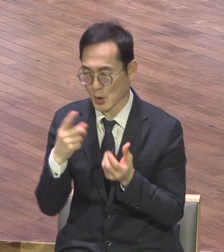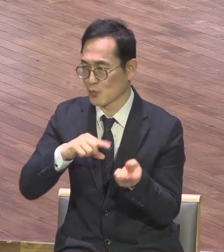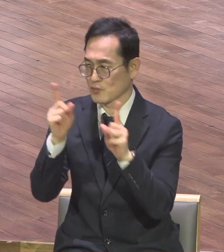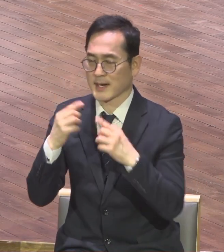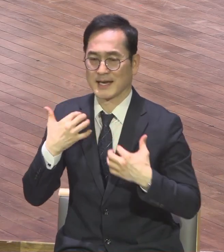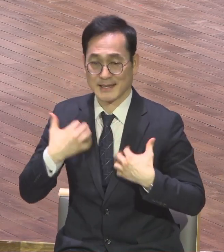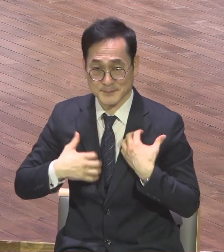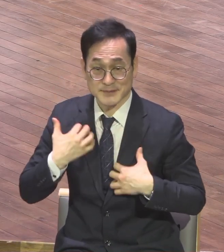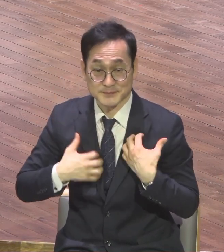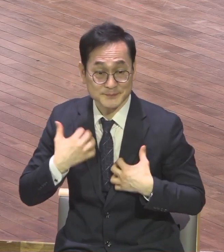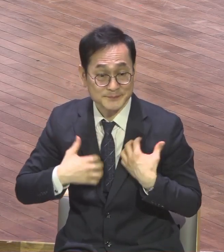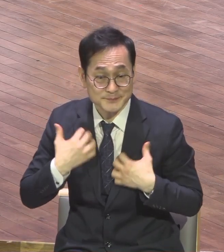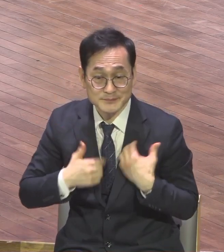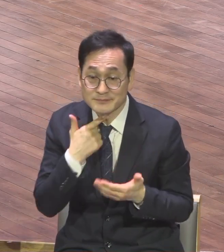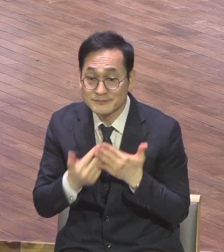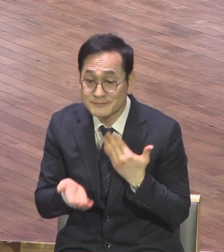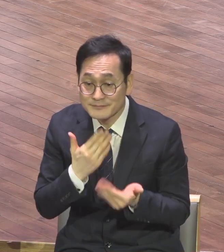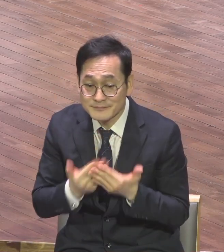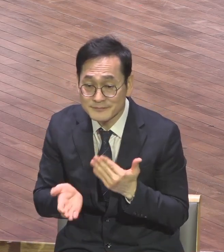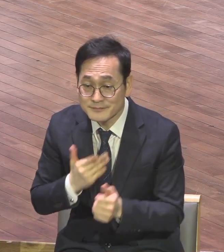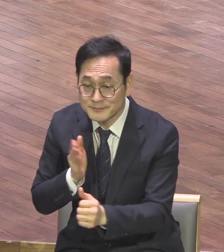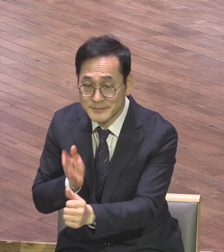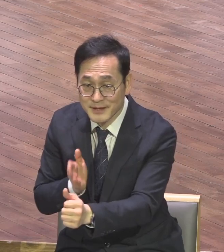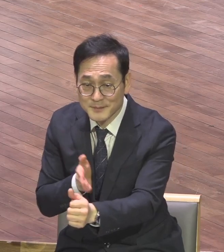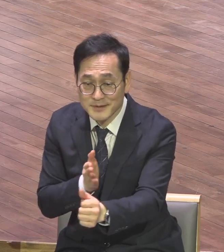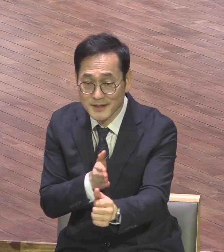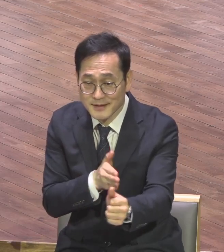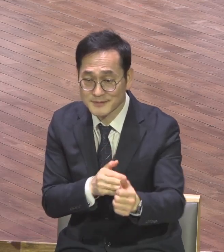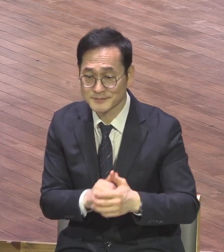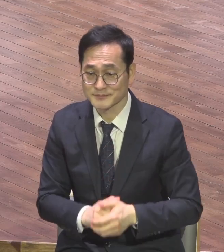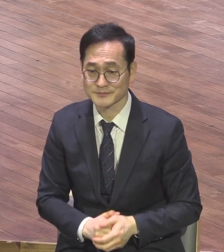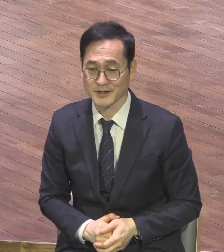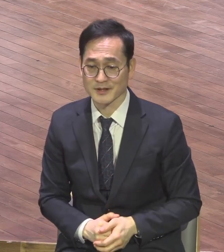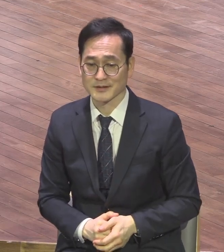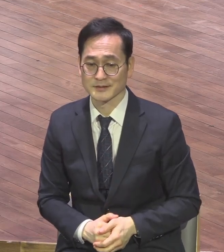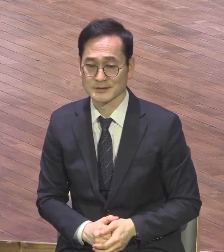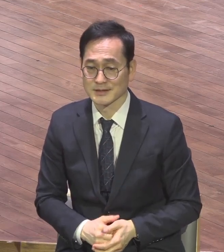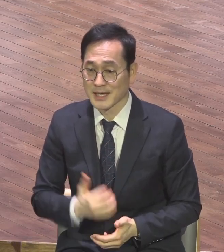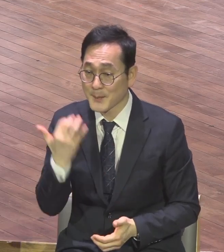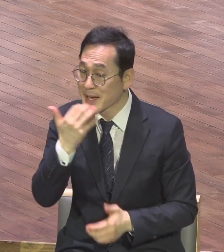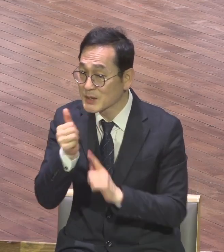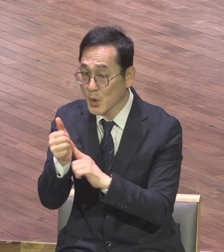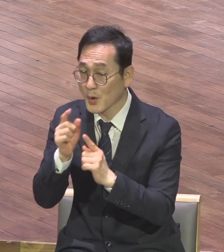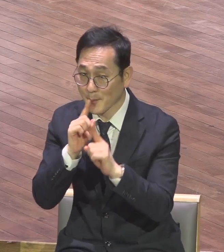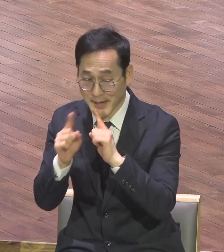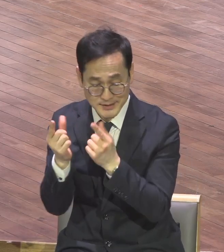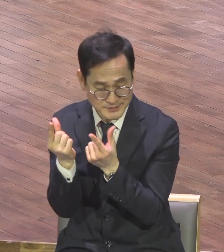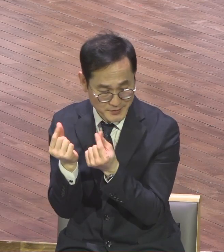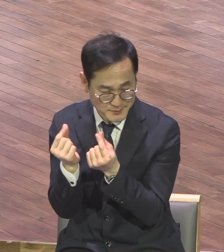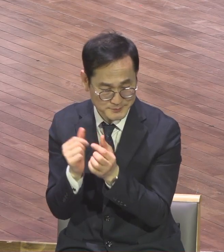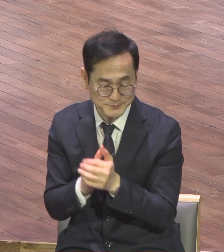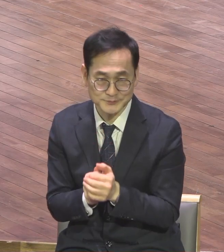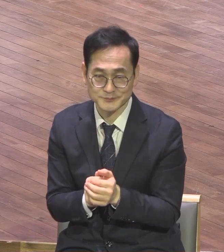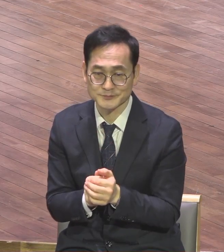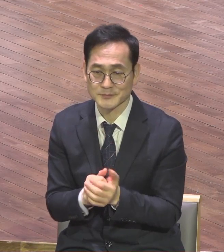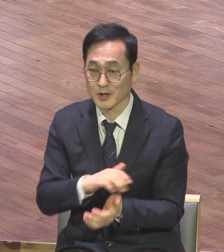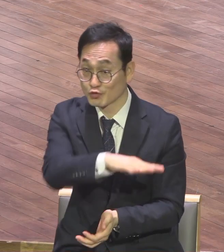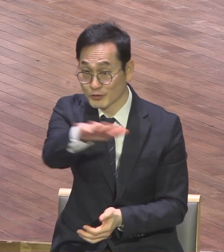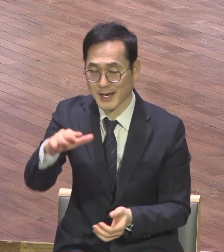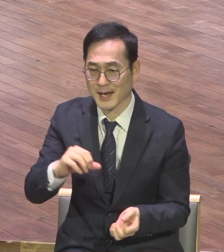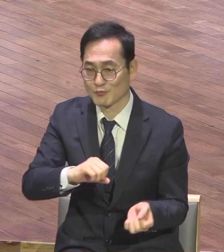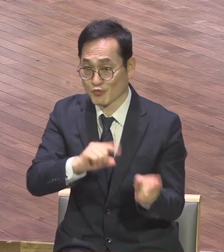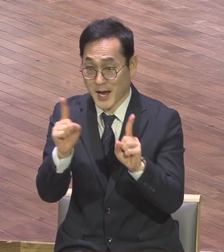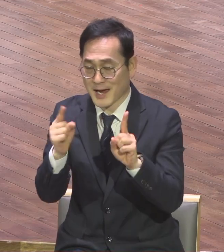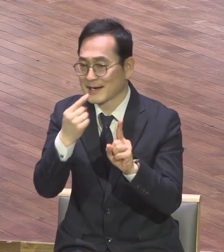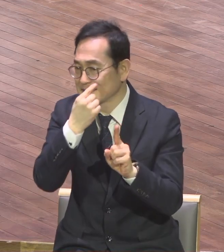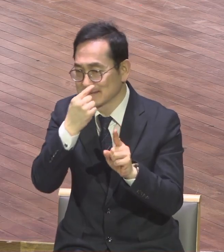기쁨을 체험하시길 바랍니다. 그래서 베드로가 31절에 선포한 것처럼 우리 모두가 다 부활의